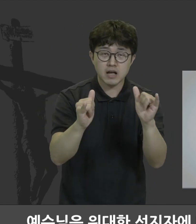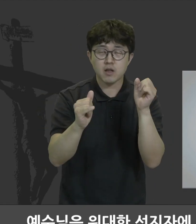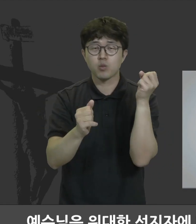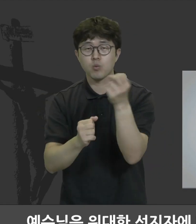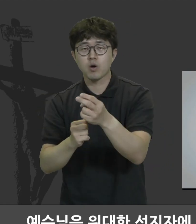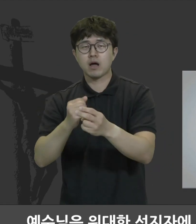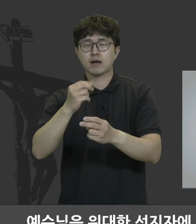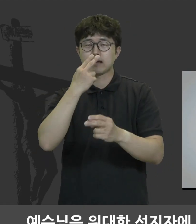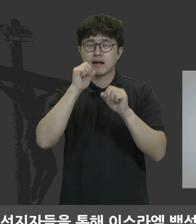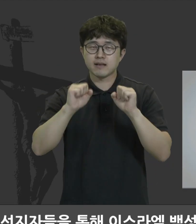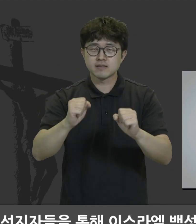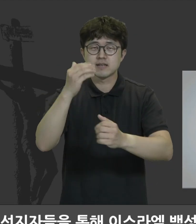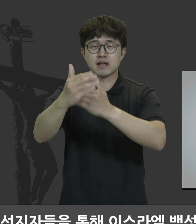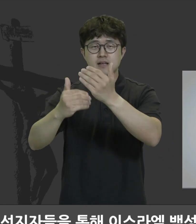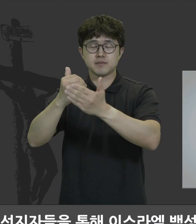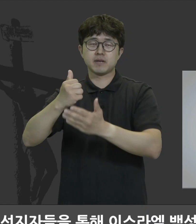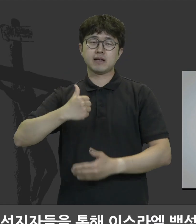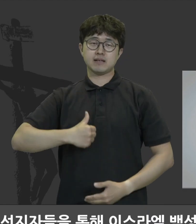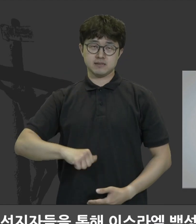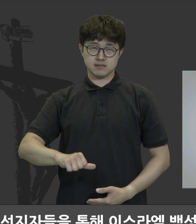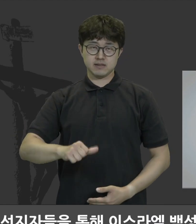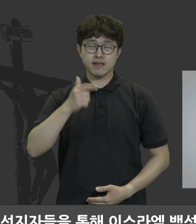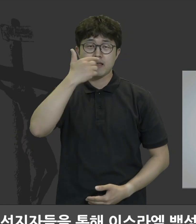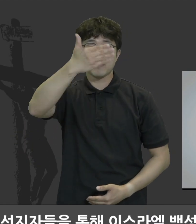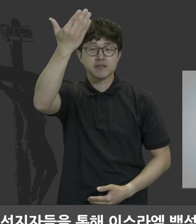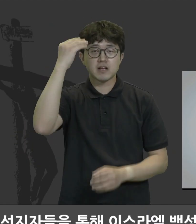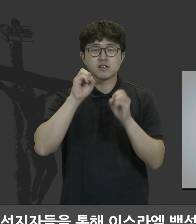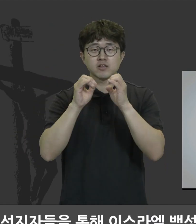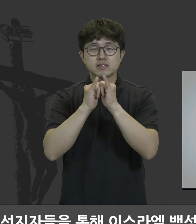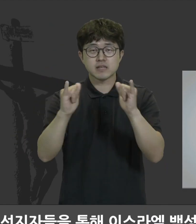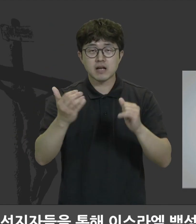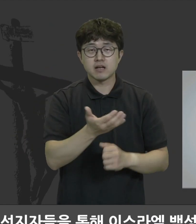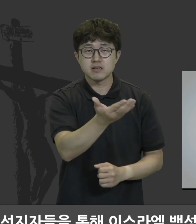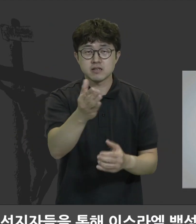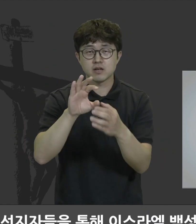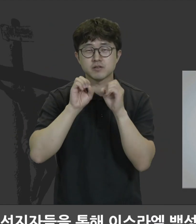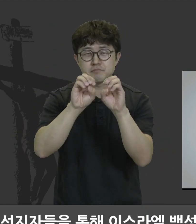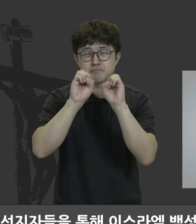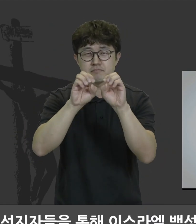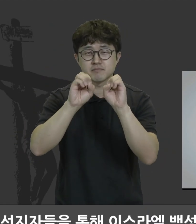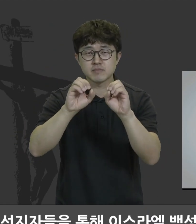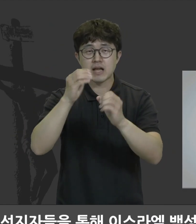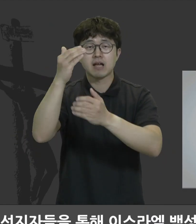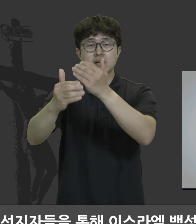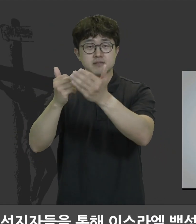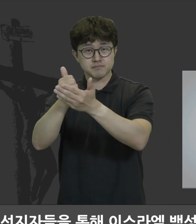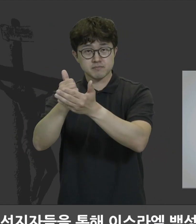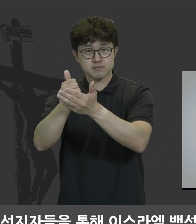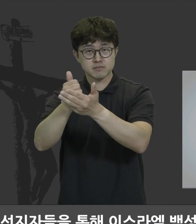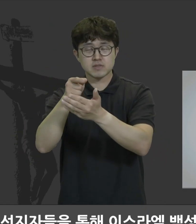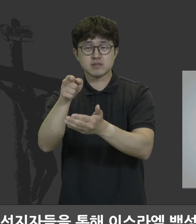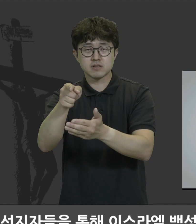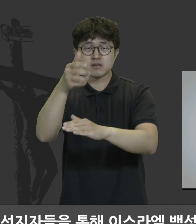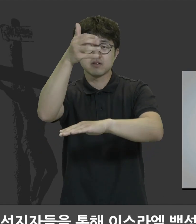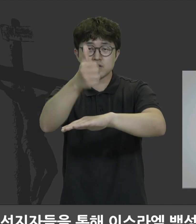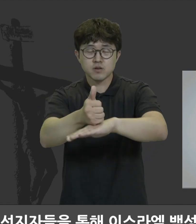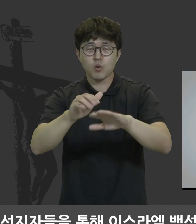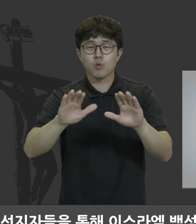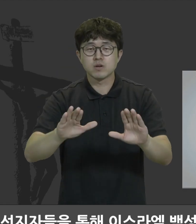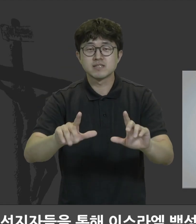아들이셨습니다. 옛적의 선지자들을 통해 이스라엘 백성에게 말씀하셨던 하나님께서는 이제 그의 아들